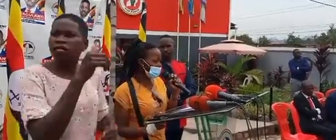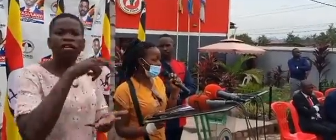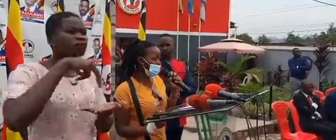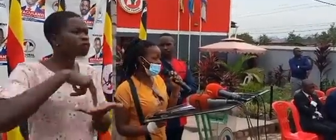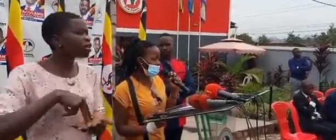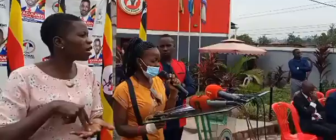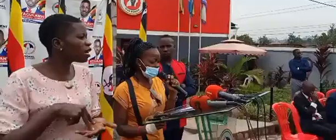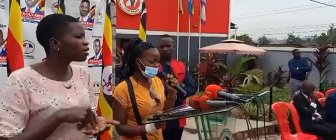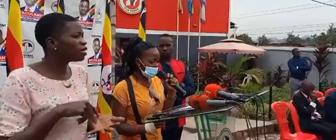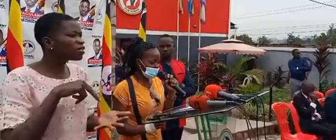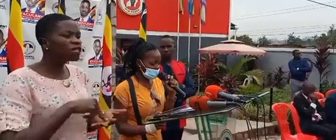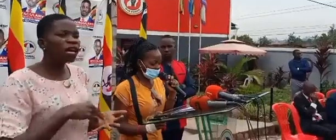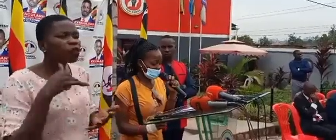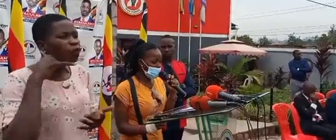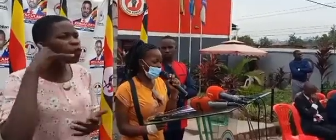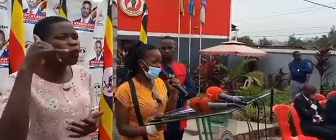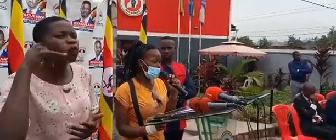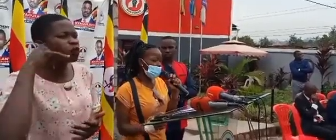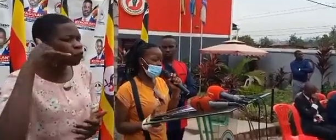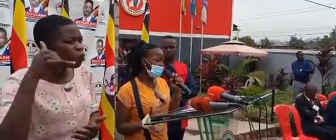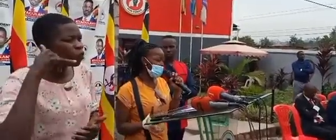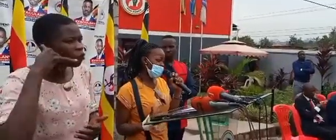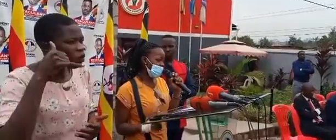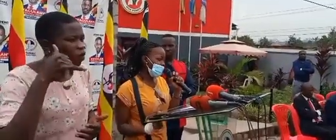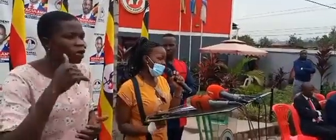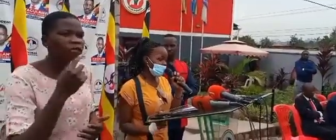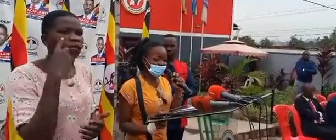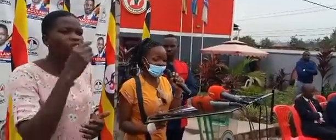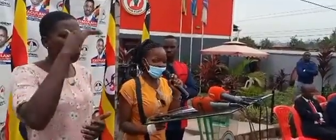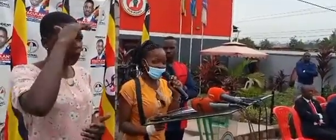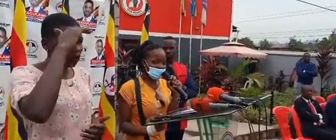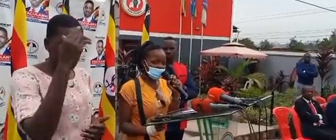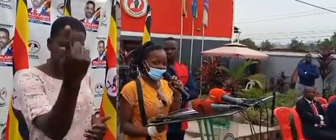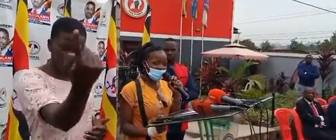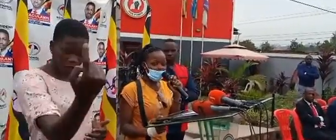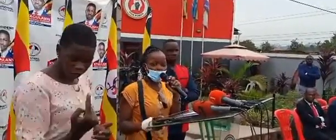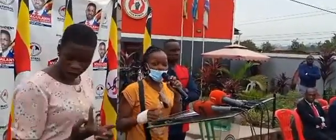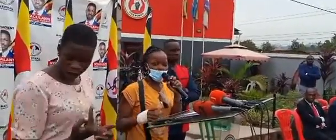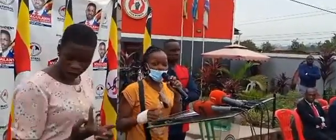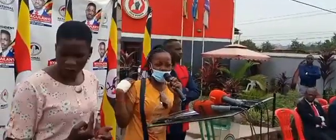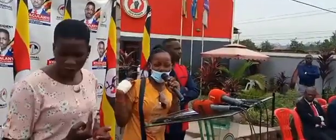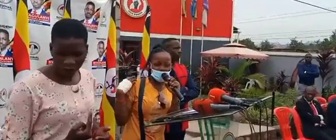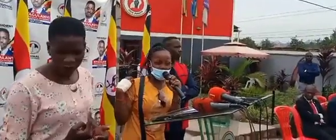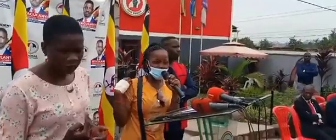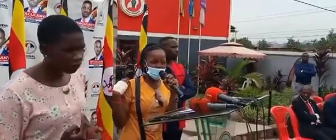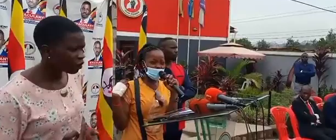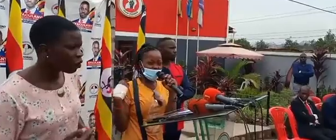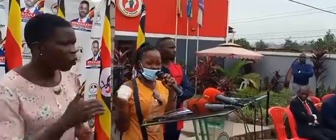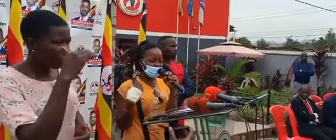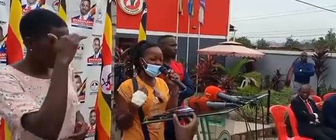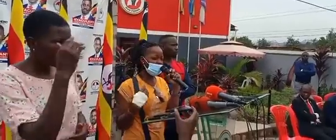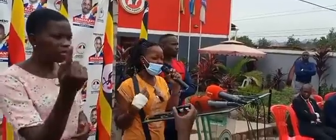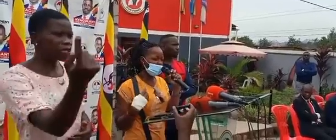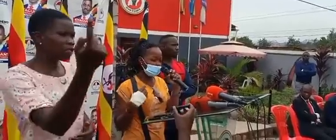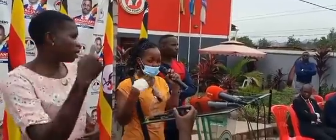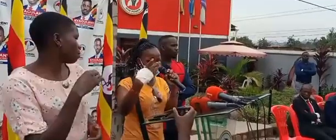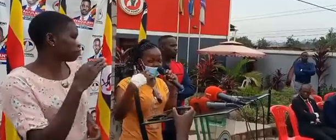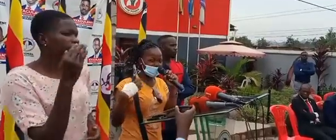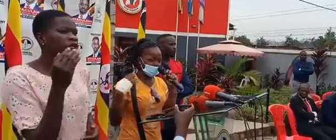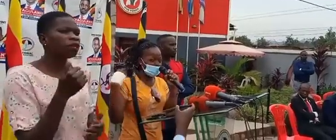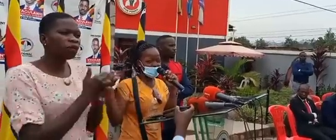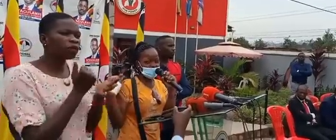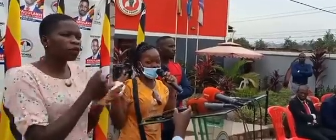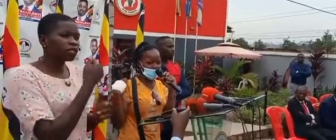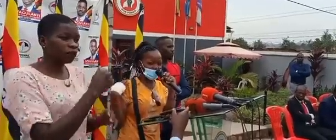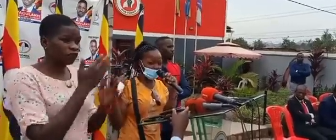nga maze omuokubira essimu ngenda okulaba abasirikale bajja bankoonako emabega kubanga nali ntunudde